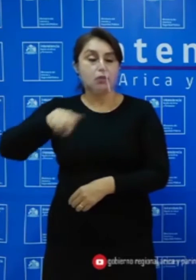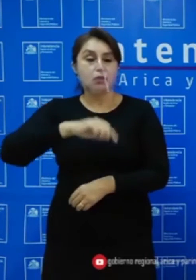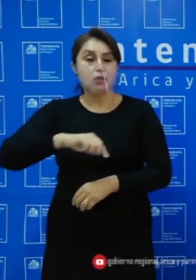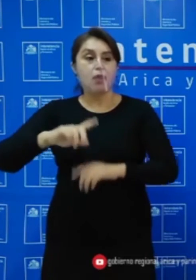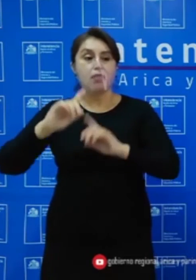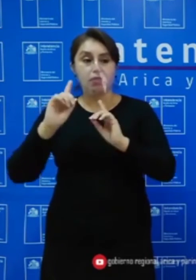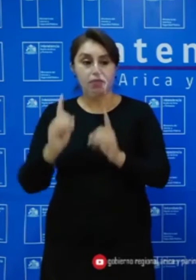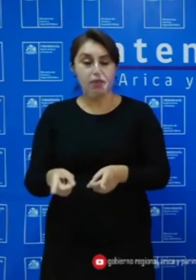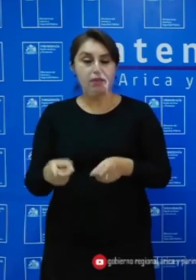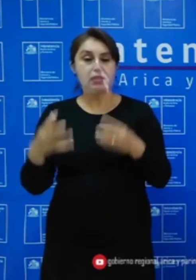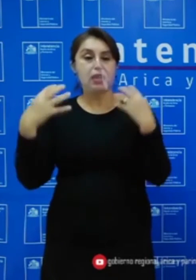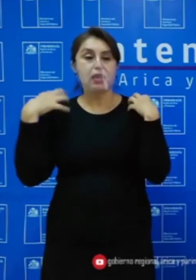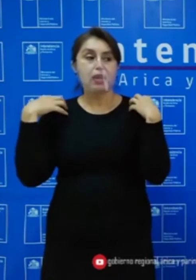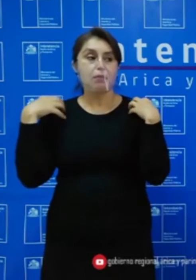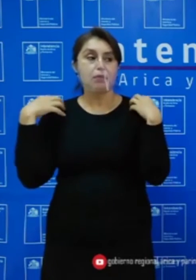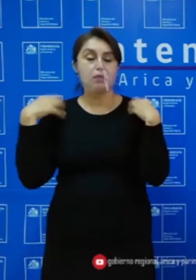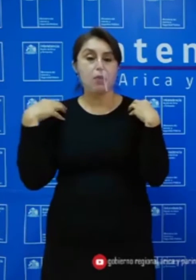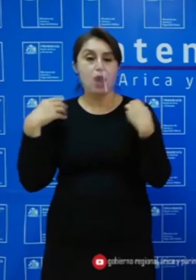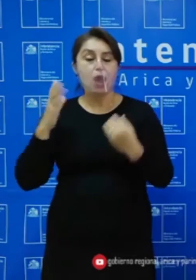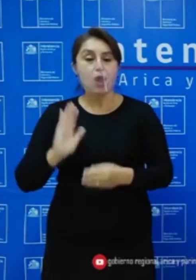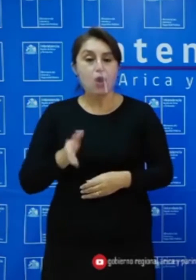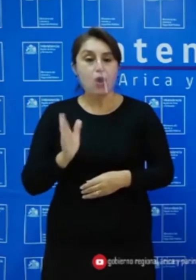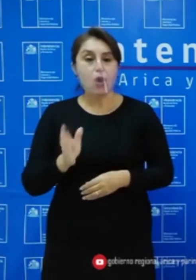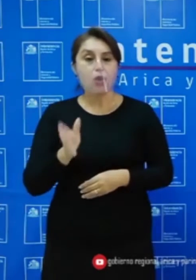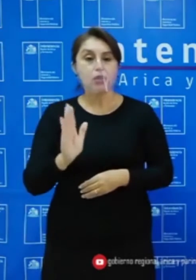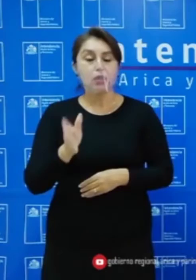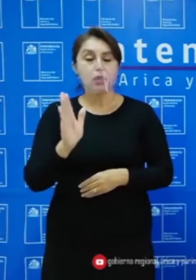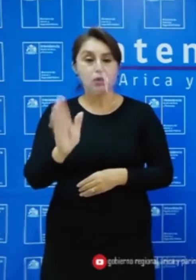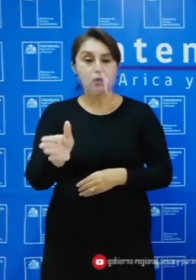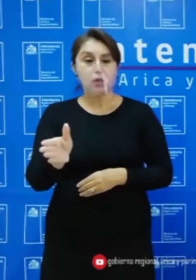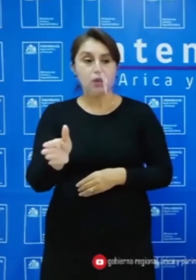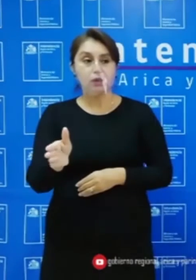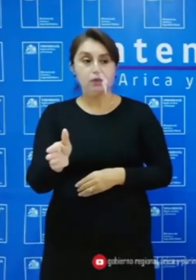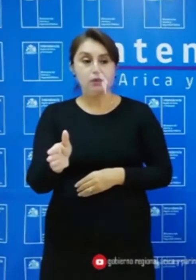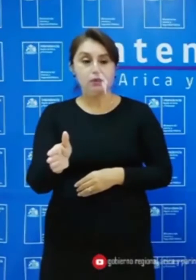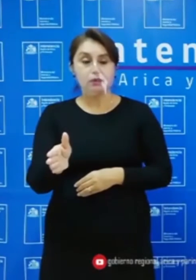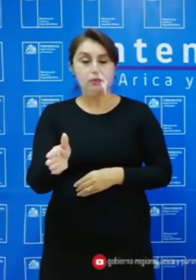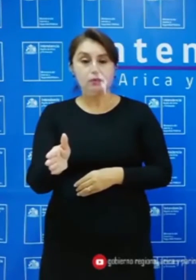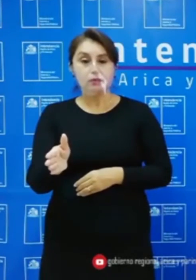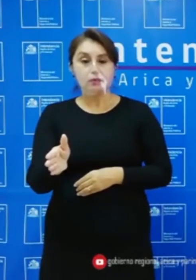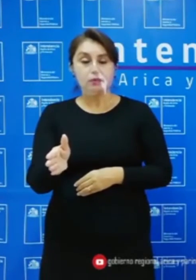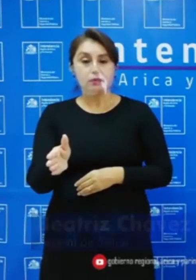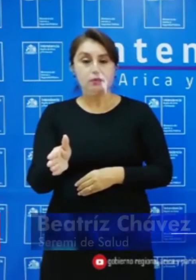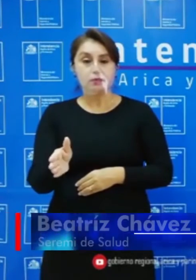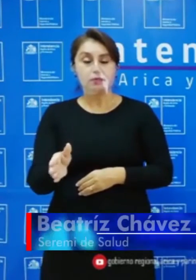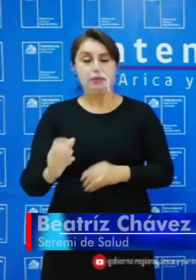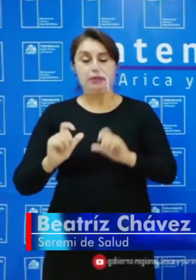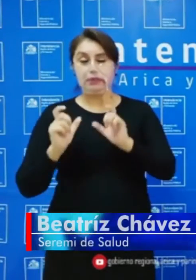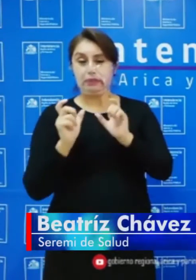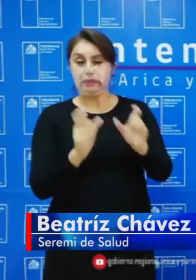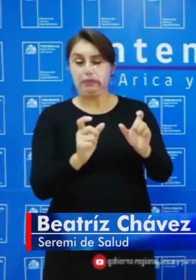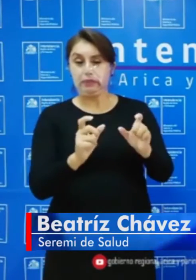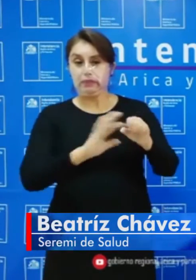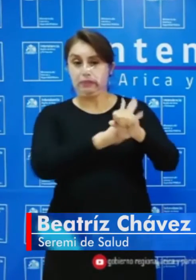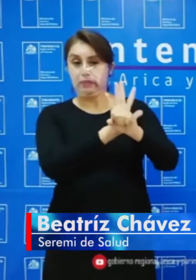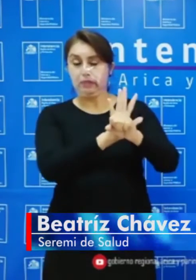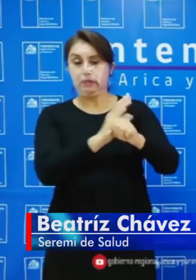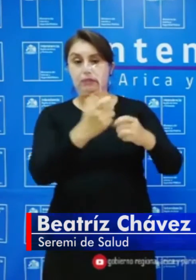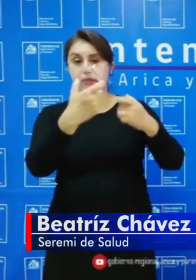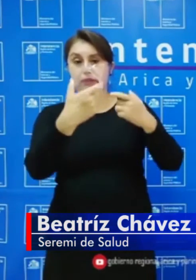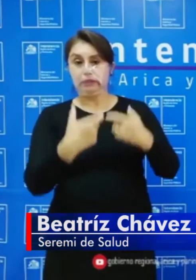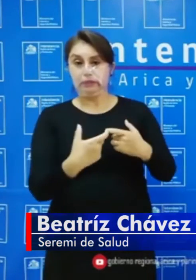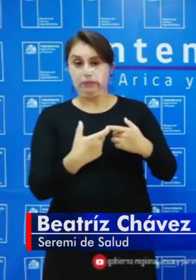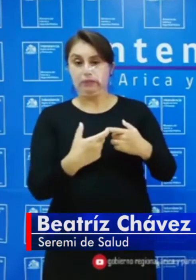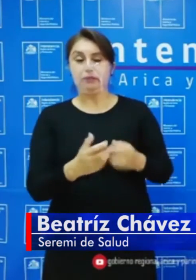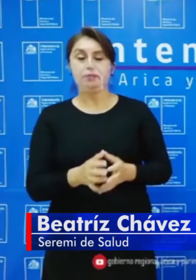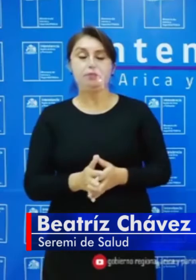sanitarias para poder evitar seguir contagiándonos. 5 fallecimientos es bastante. Son 5